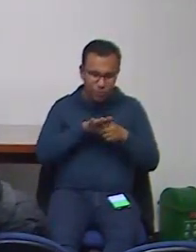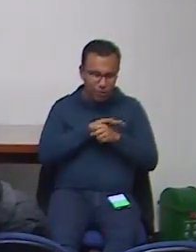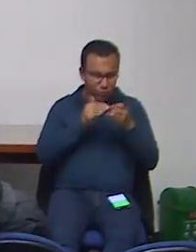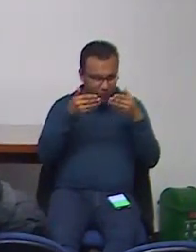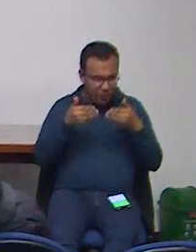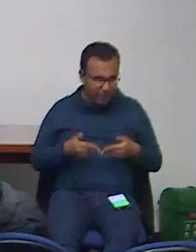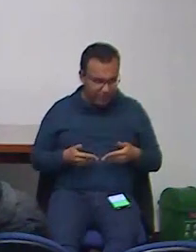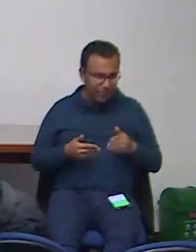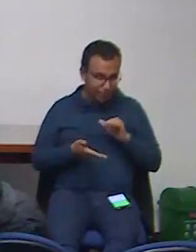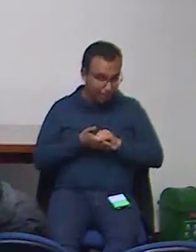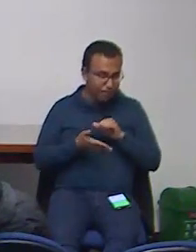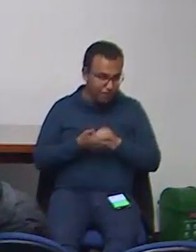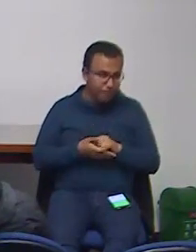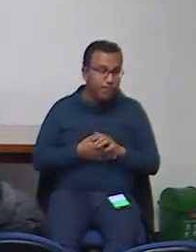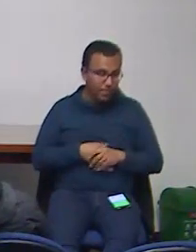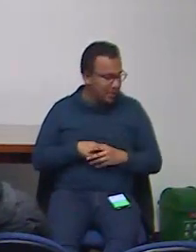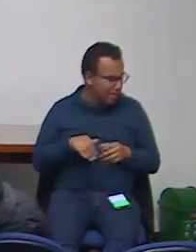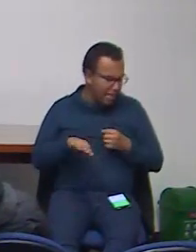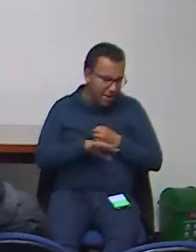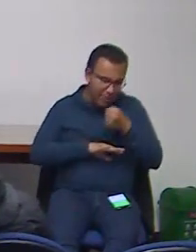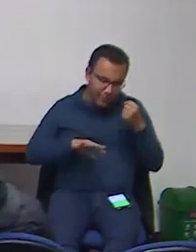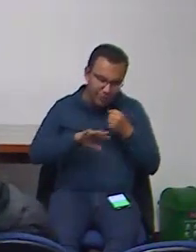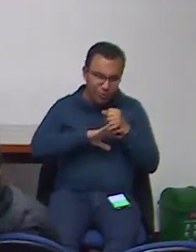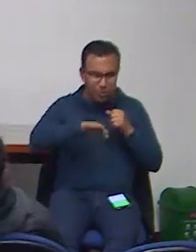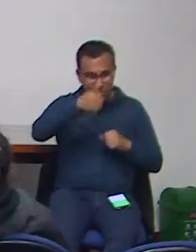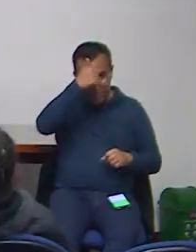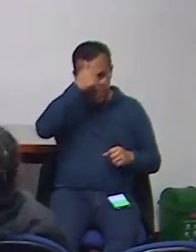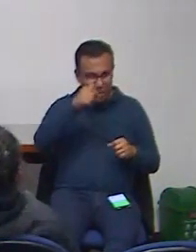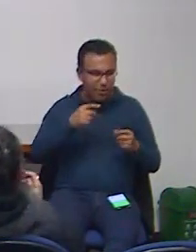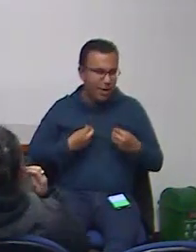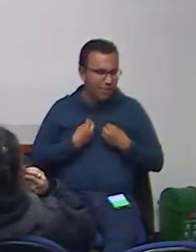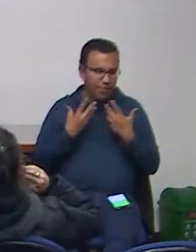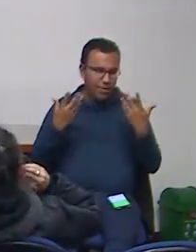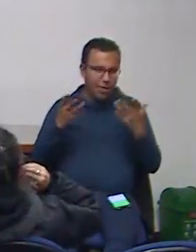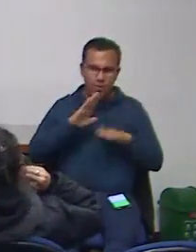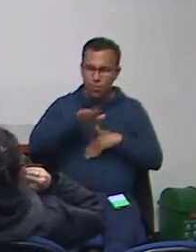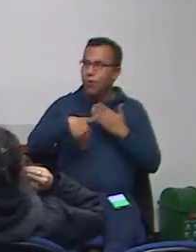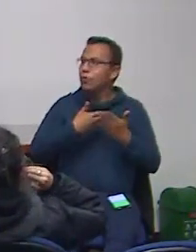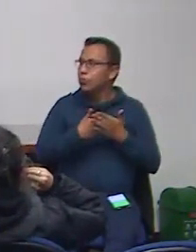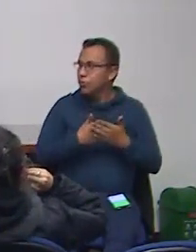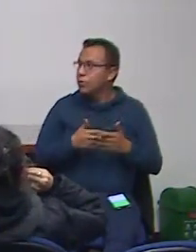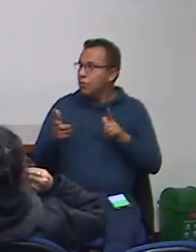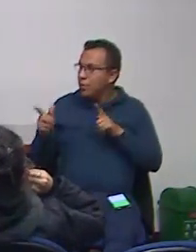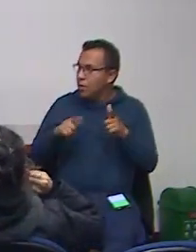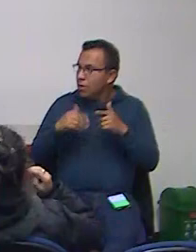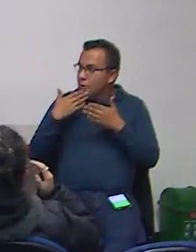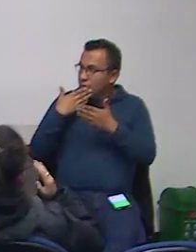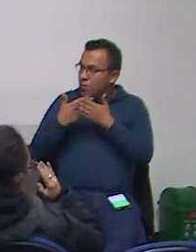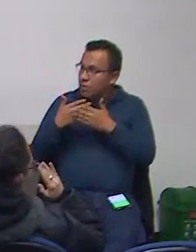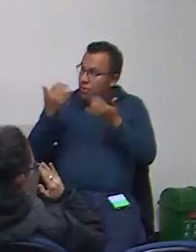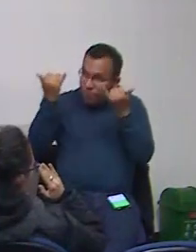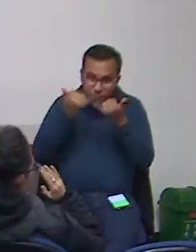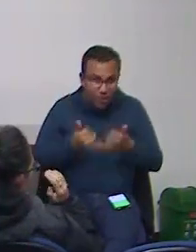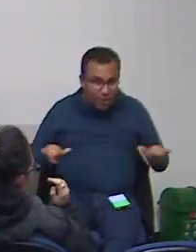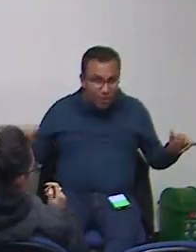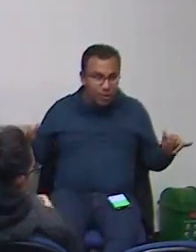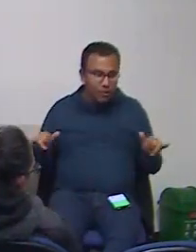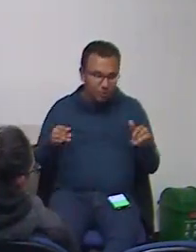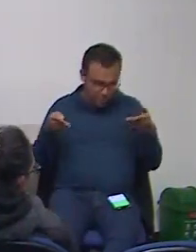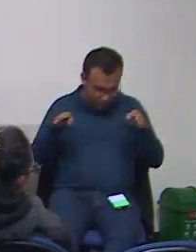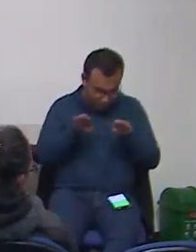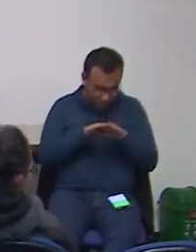discapacidad es es básico es fundamental en la vida de todos Pues yo termino y cierro